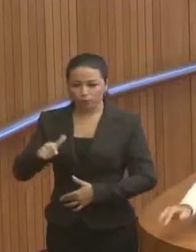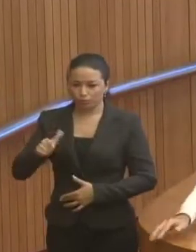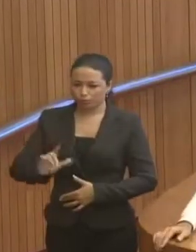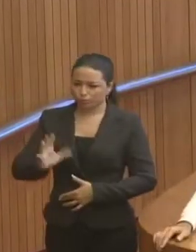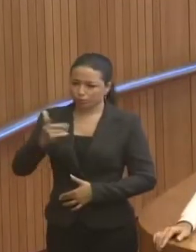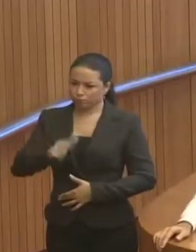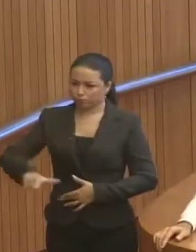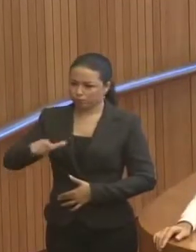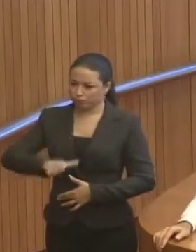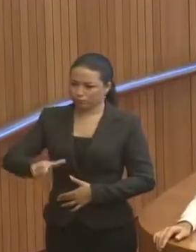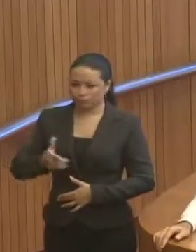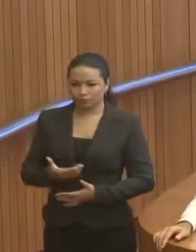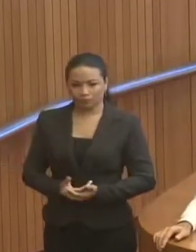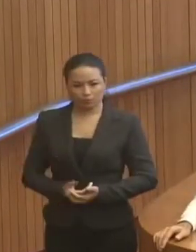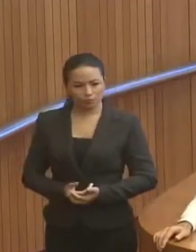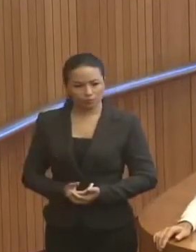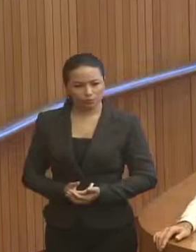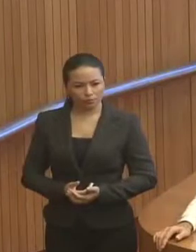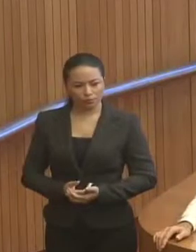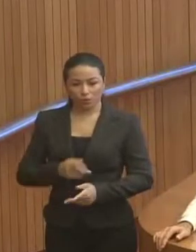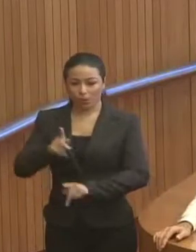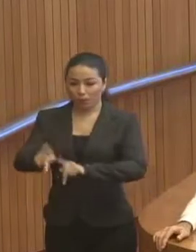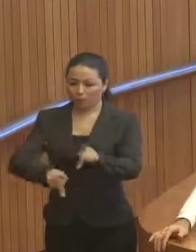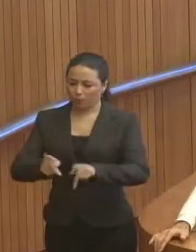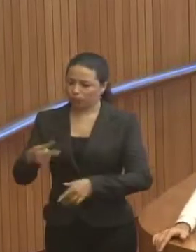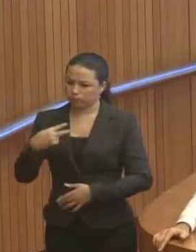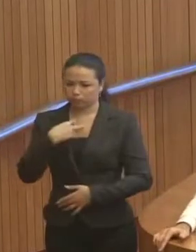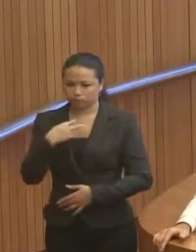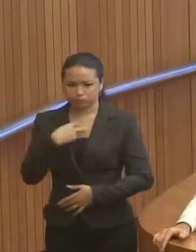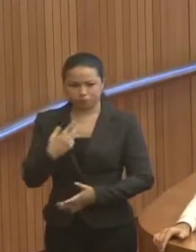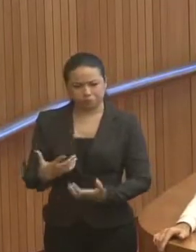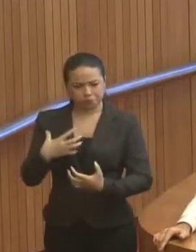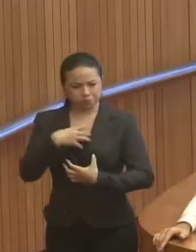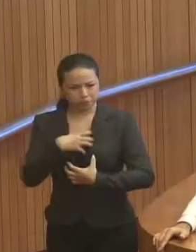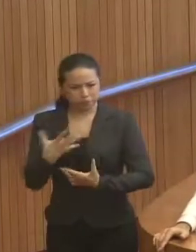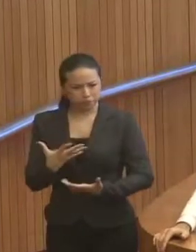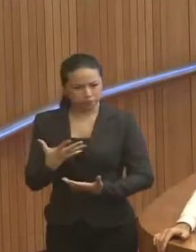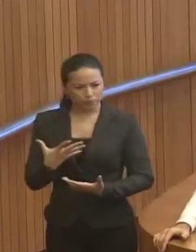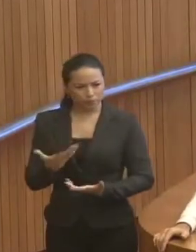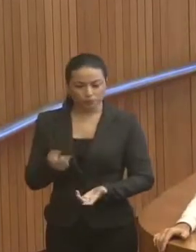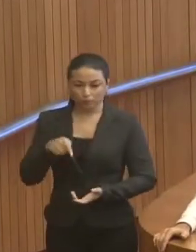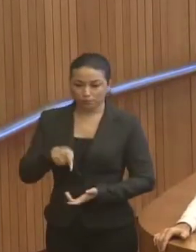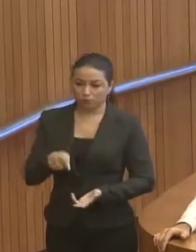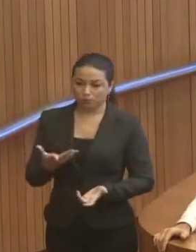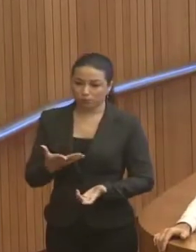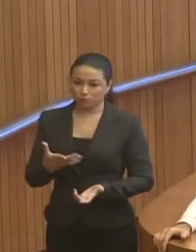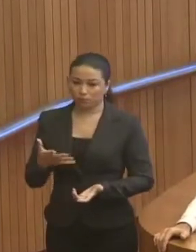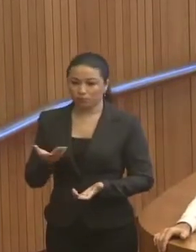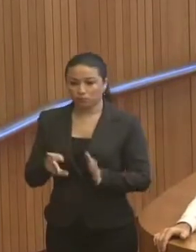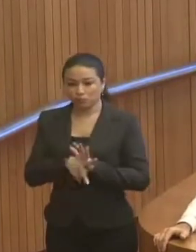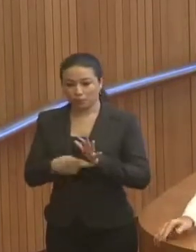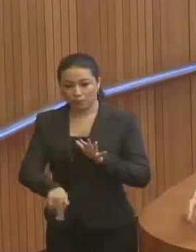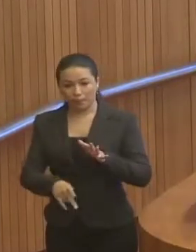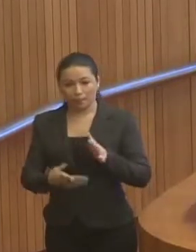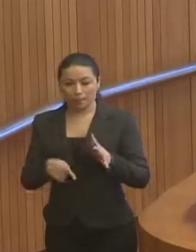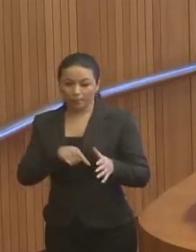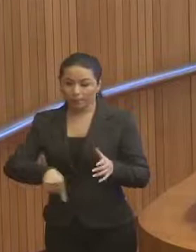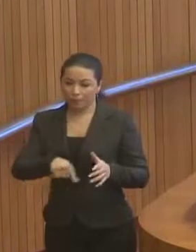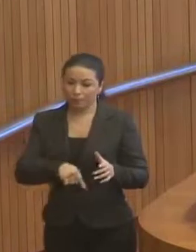se repetir nos próximos anos. A população não pode estar à mercê de um impasse entre o laboral e o